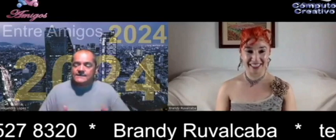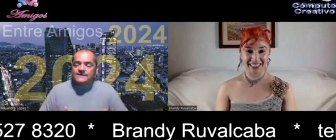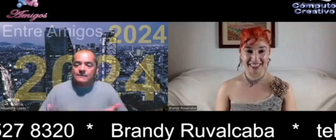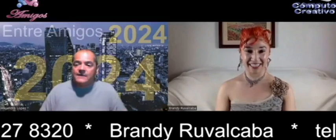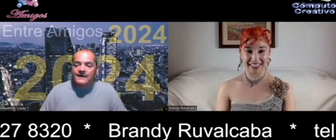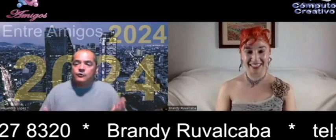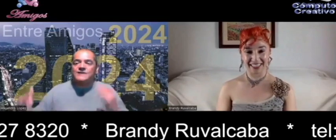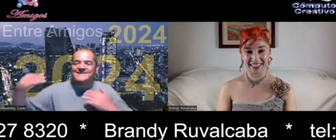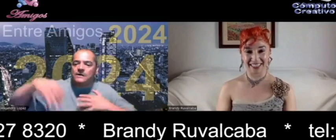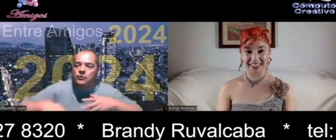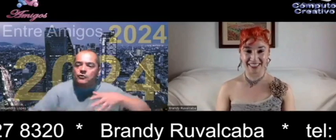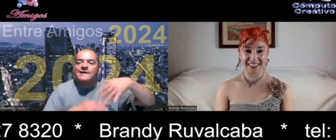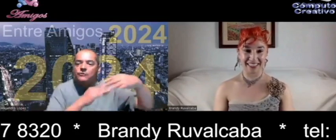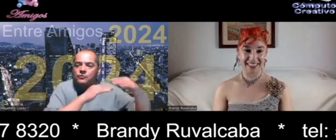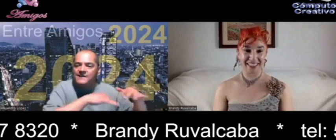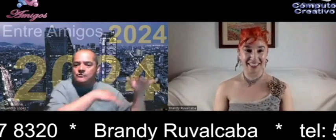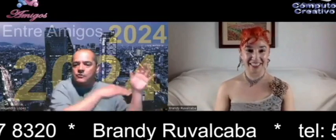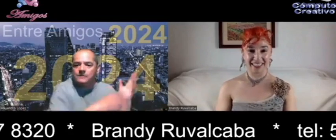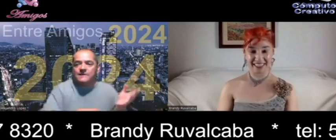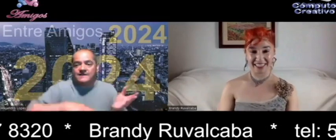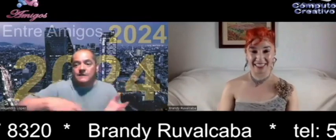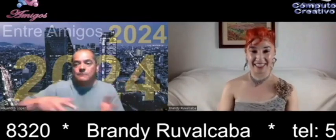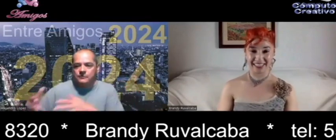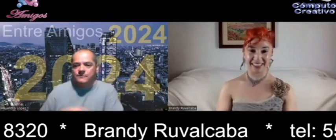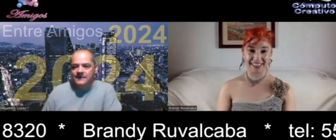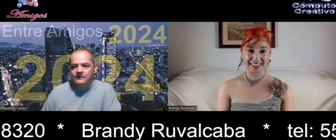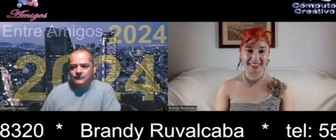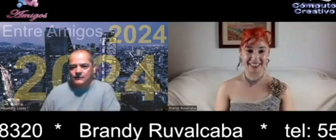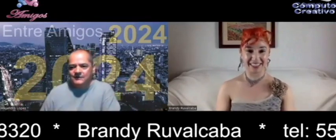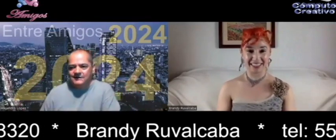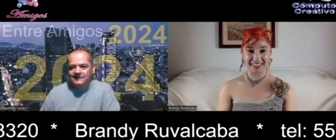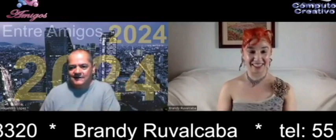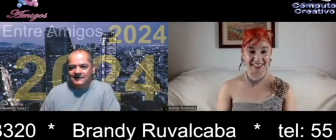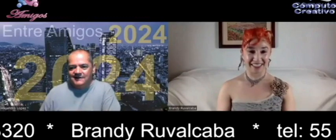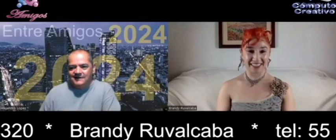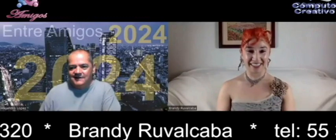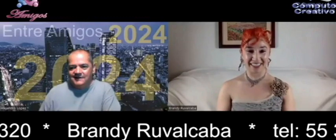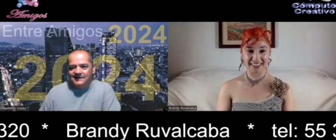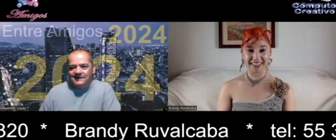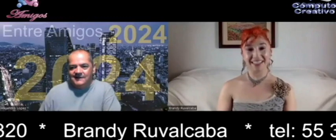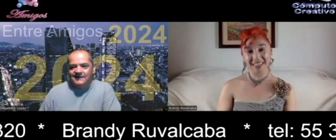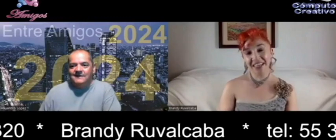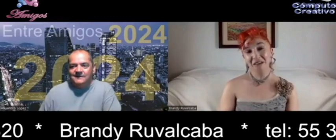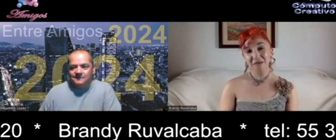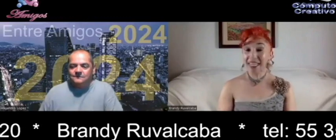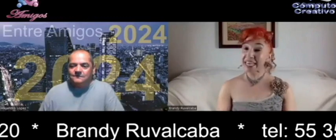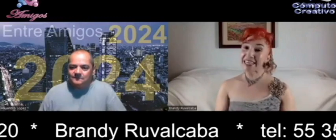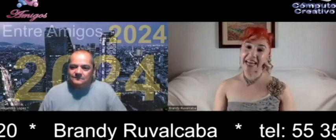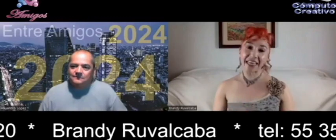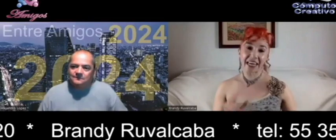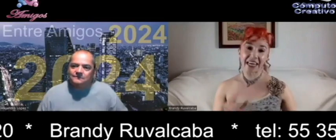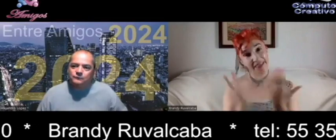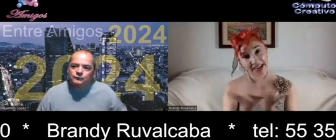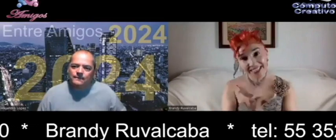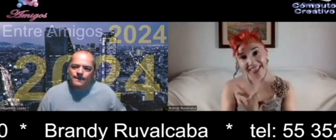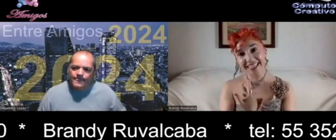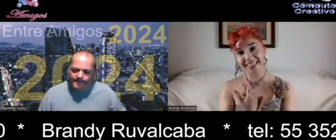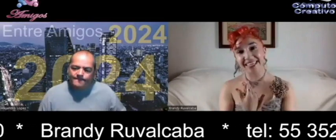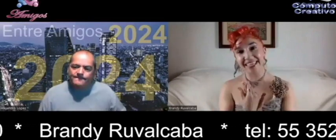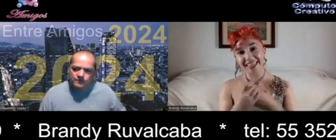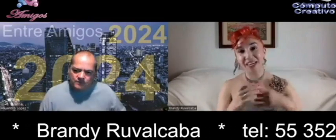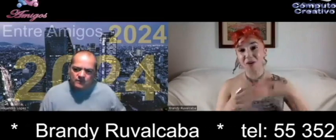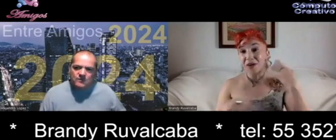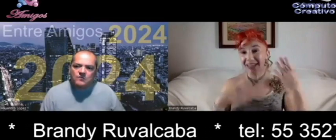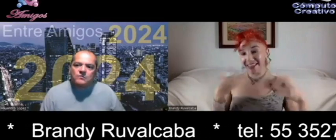chicas que están bailando te están contando una historia en base a movimientos. Sí, pues en realidad toda la danza